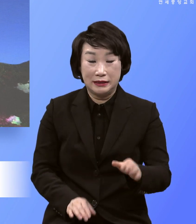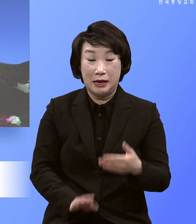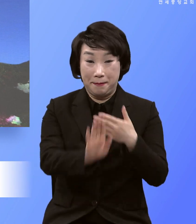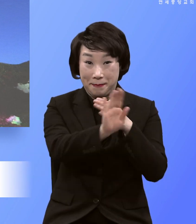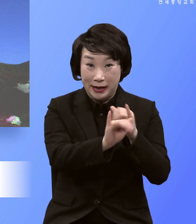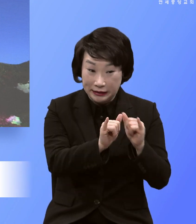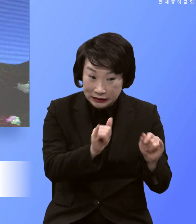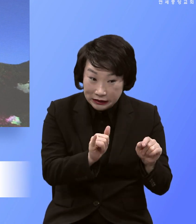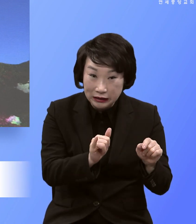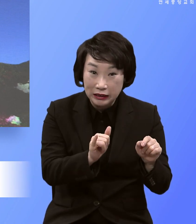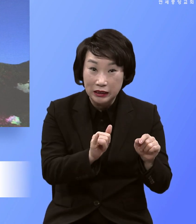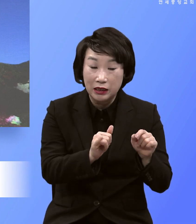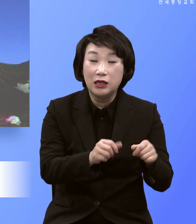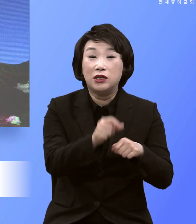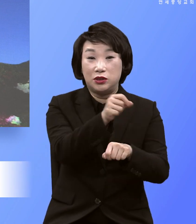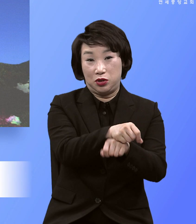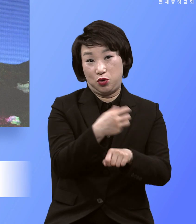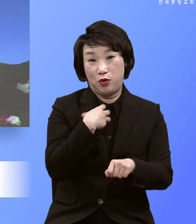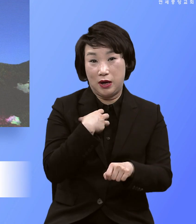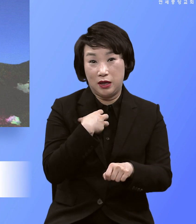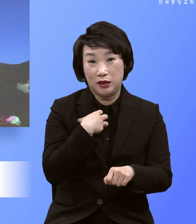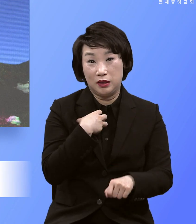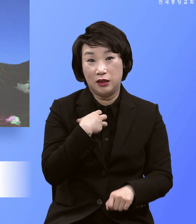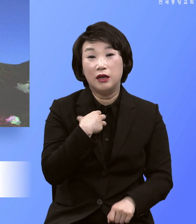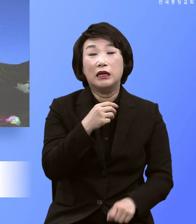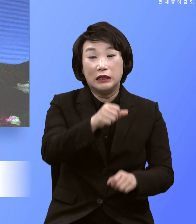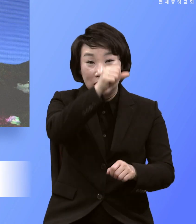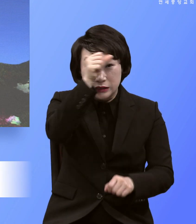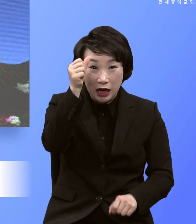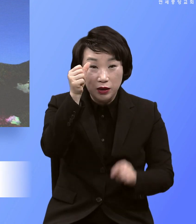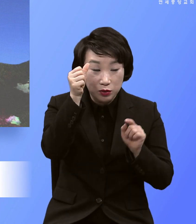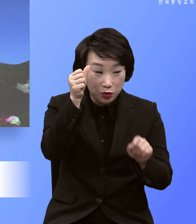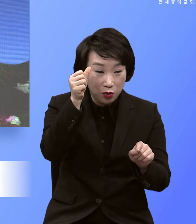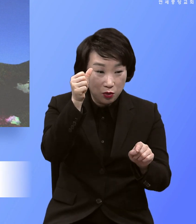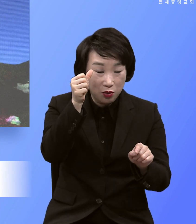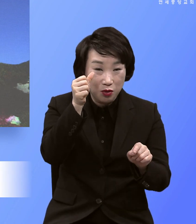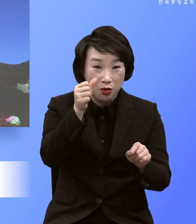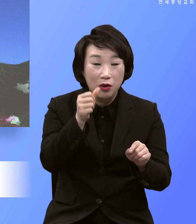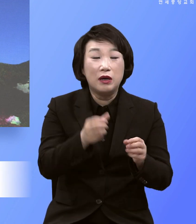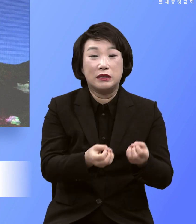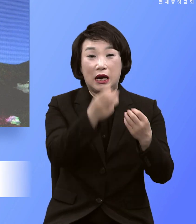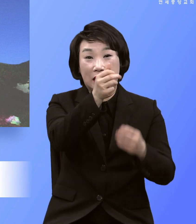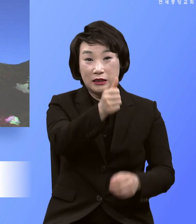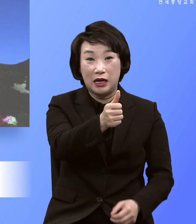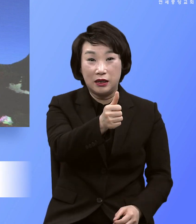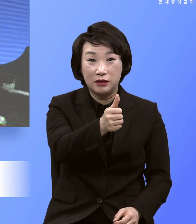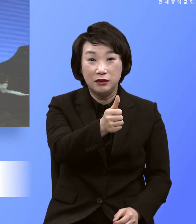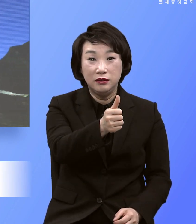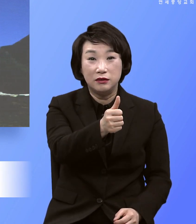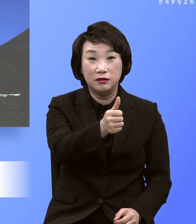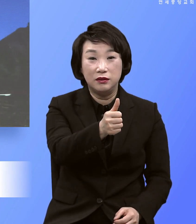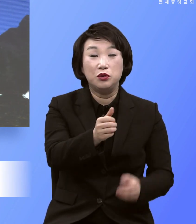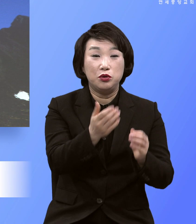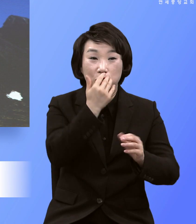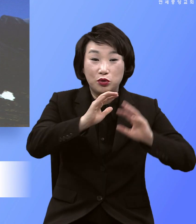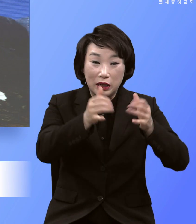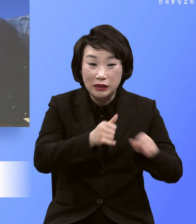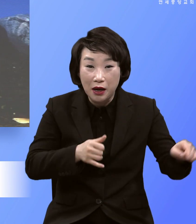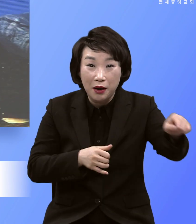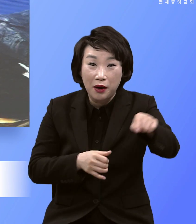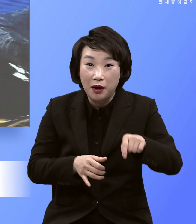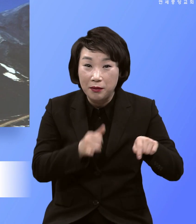바리새인 서기관 장로 제사장